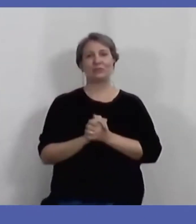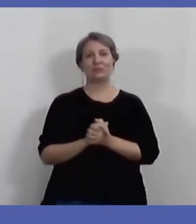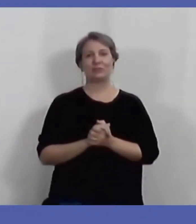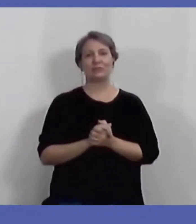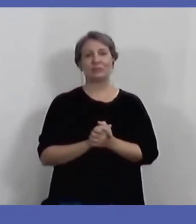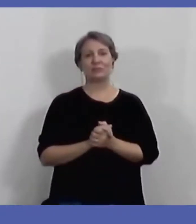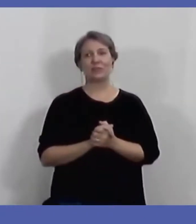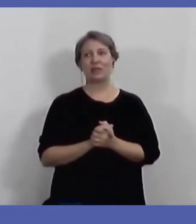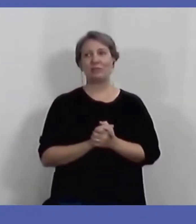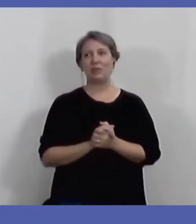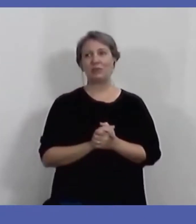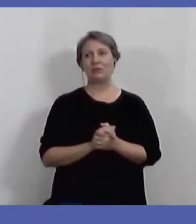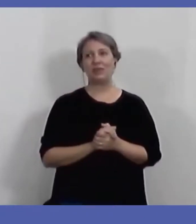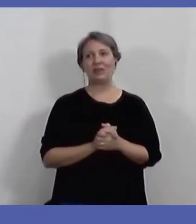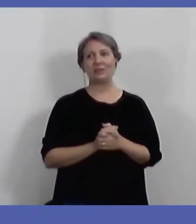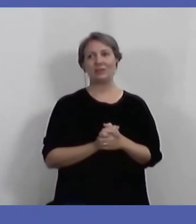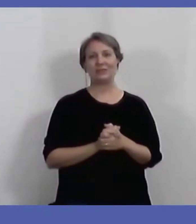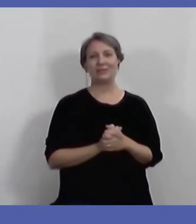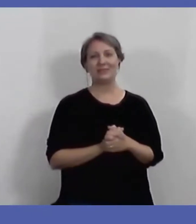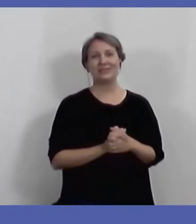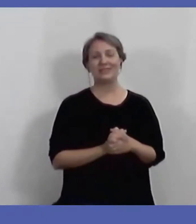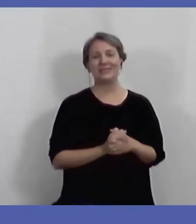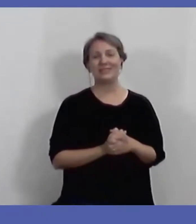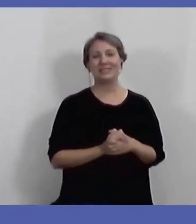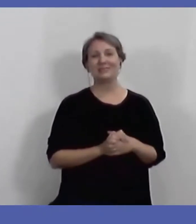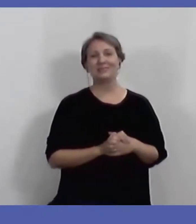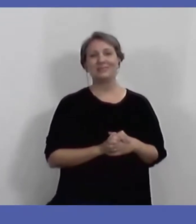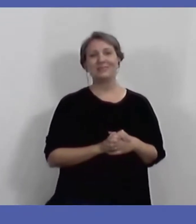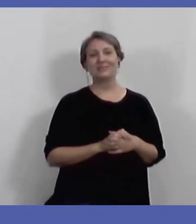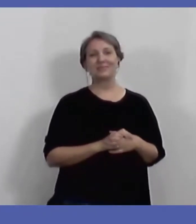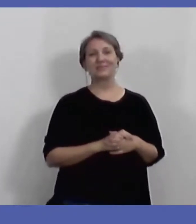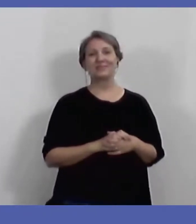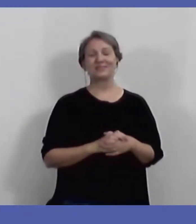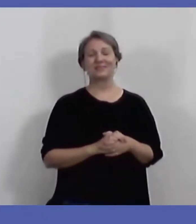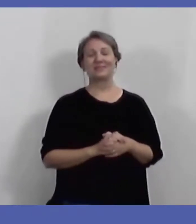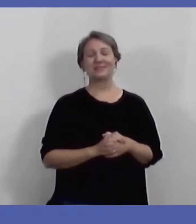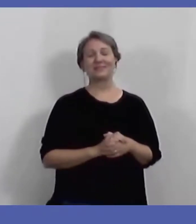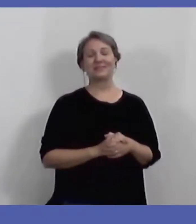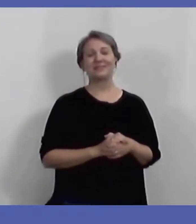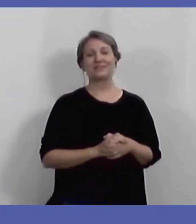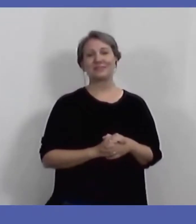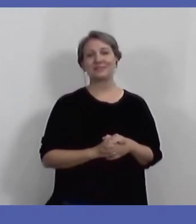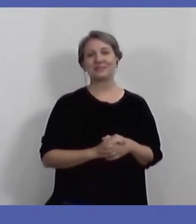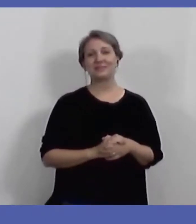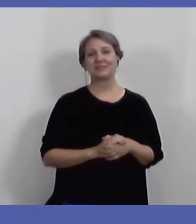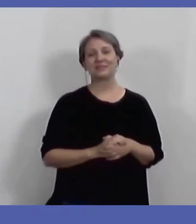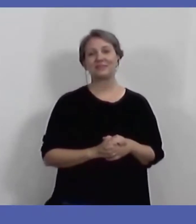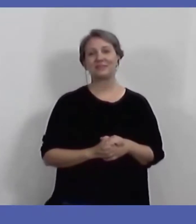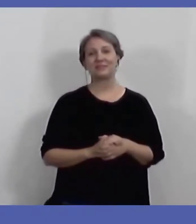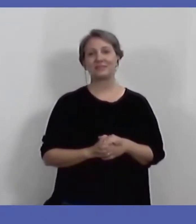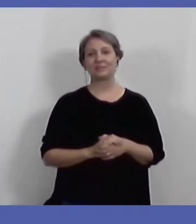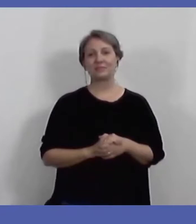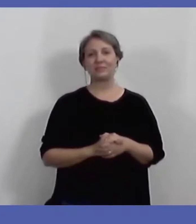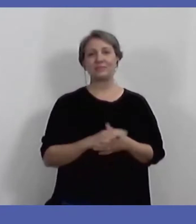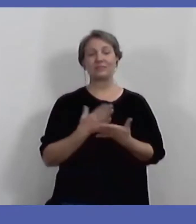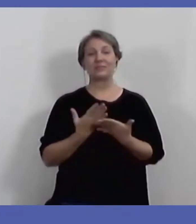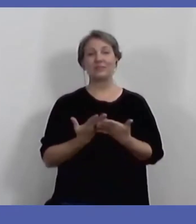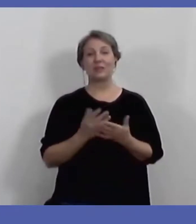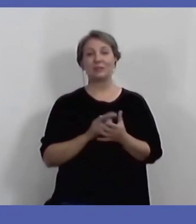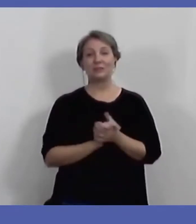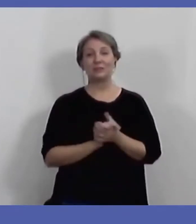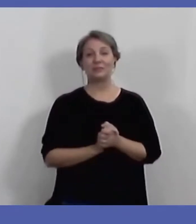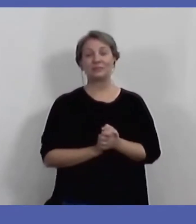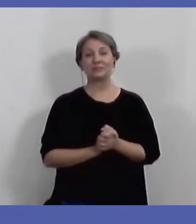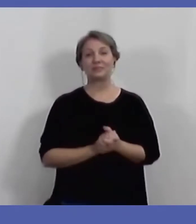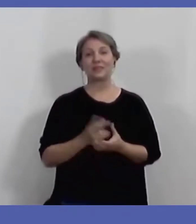Cristo. Então, Cristo revela, né, essa segunda parte da revelação, que